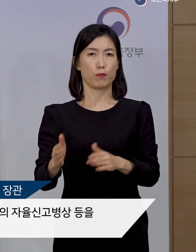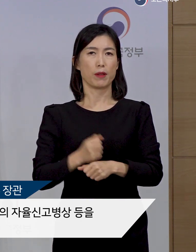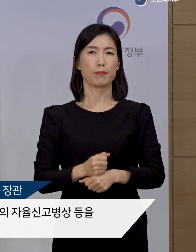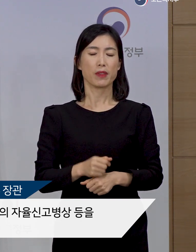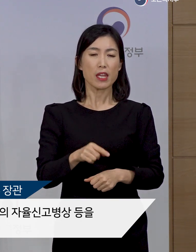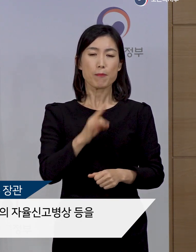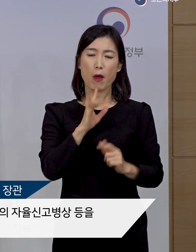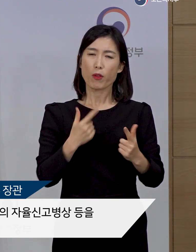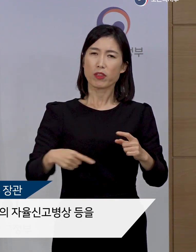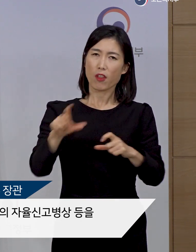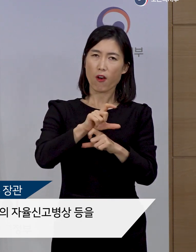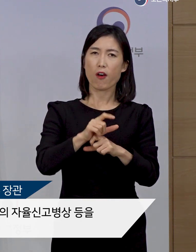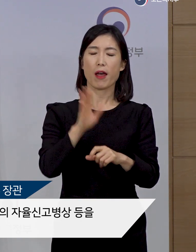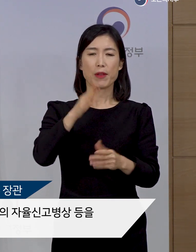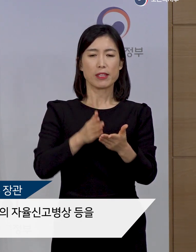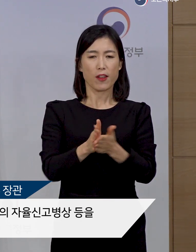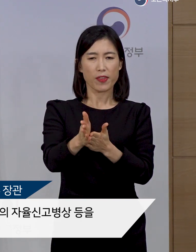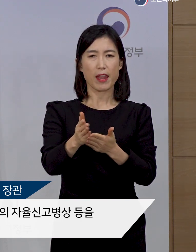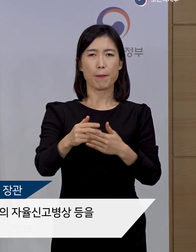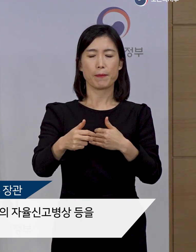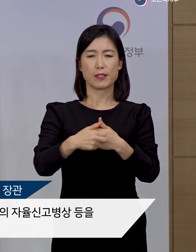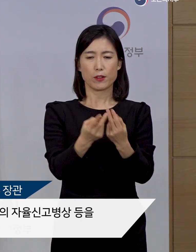것입니다. 현재 사용